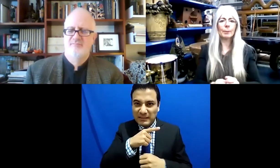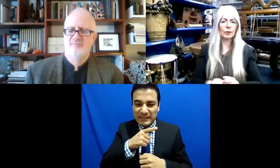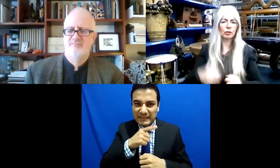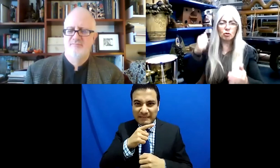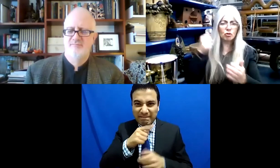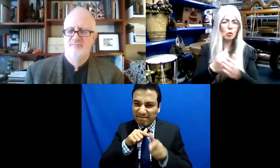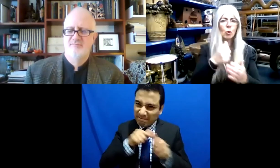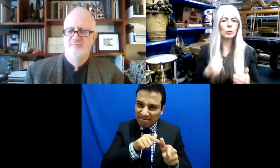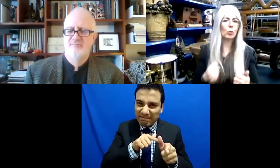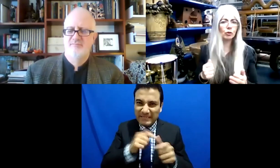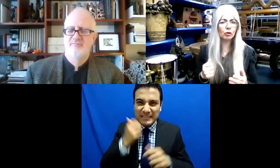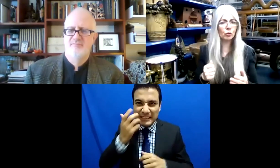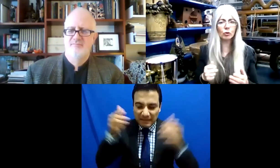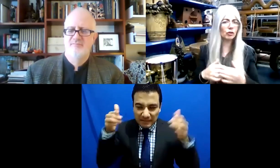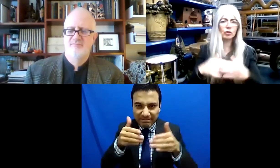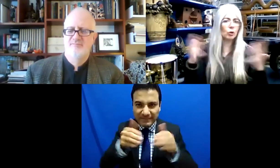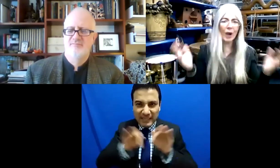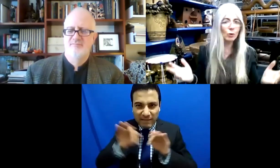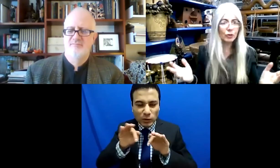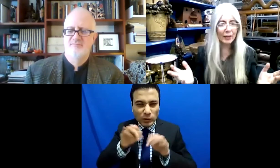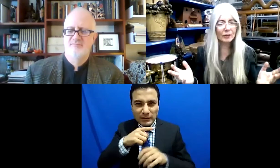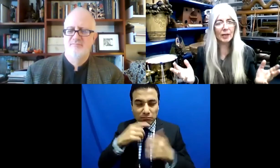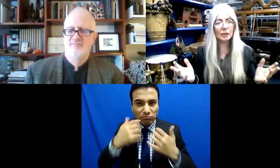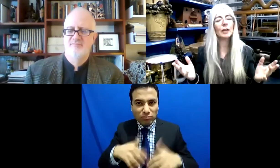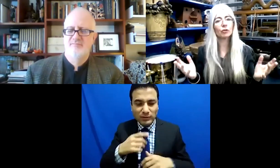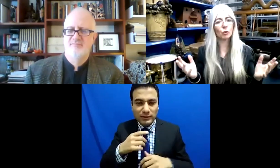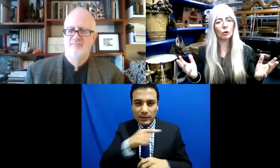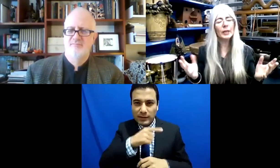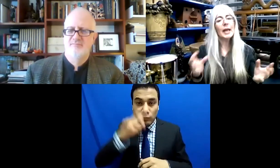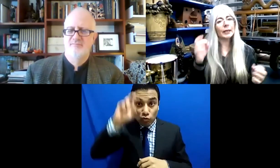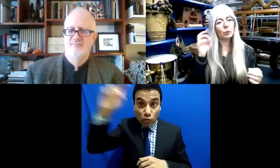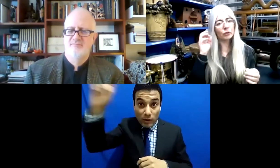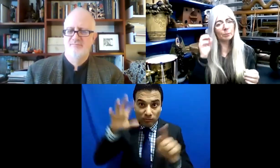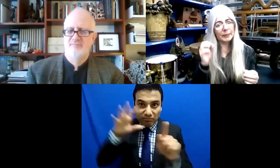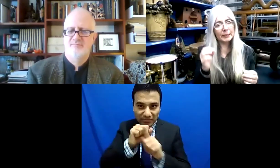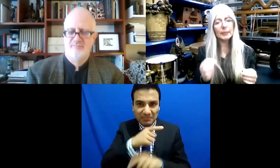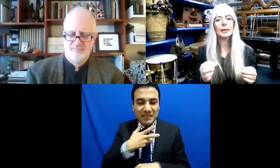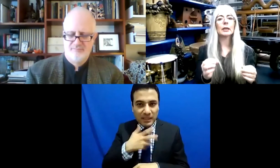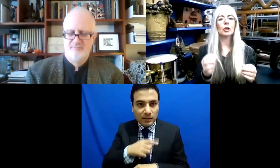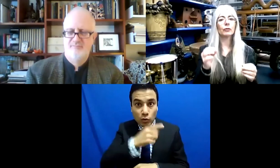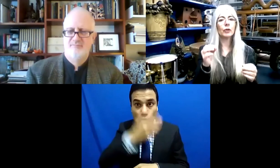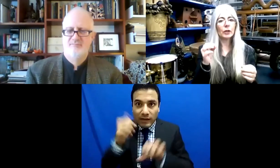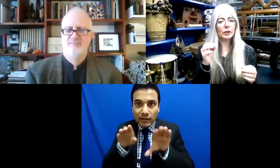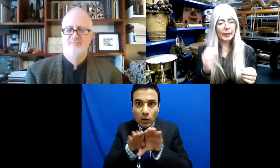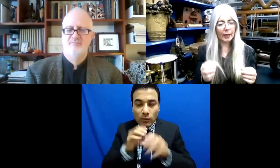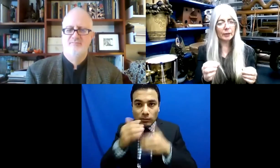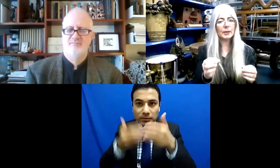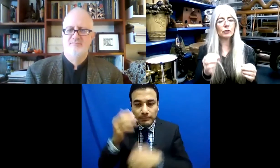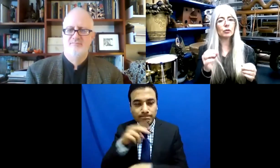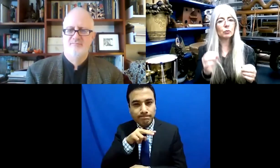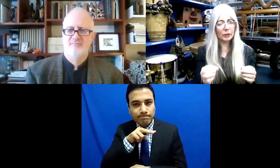enfocada en su trabaja, que sabía qué quería, no sabía llegar allí. Pero ese fue el